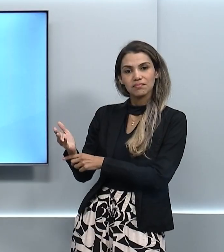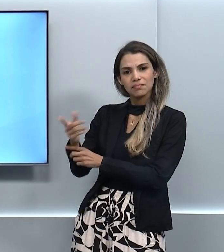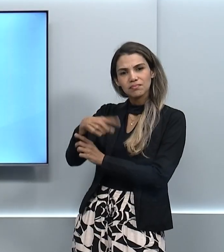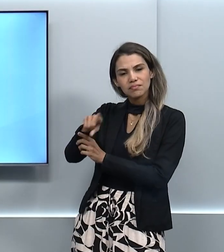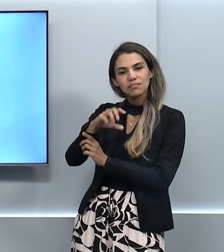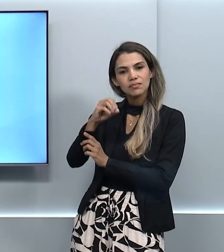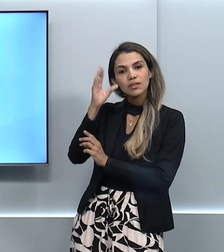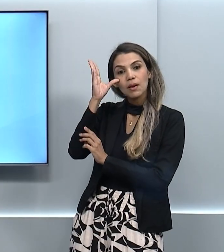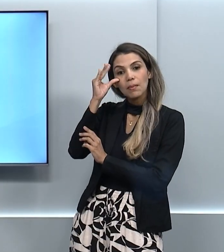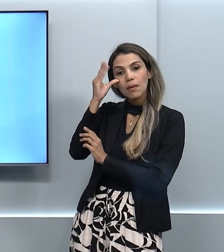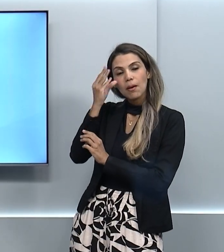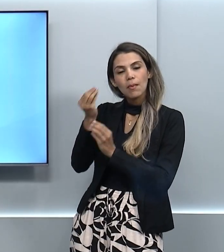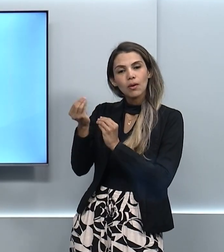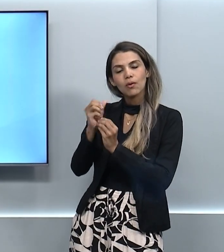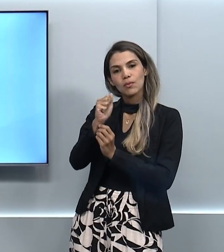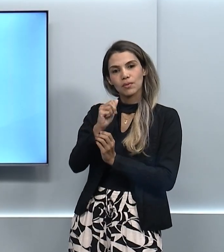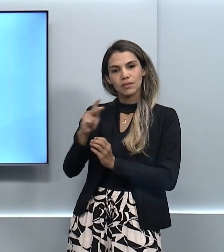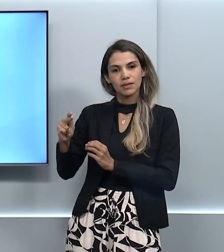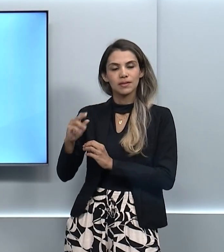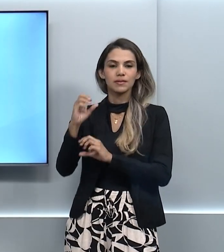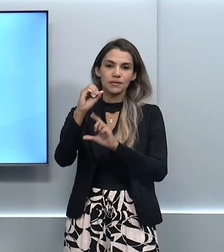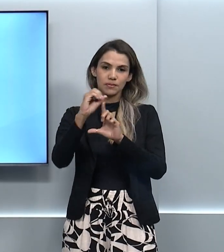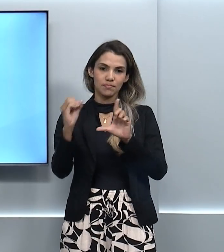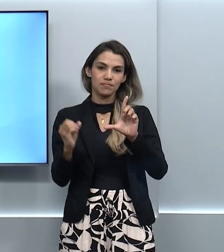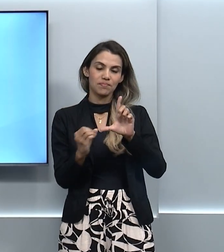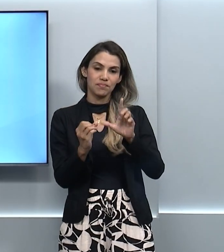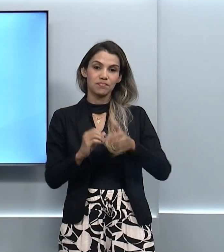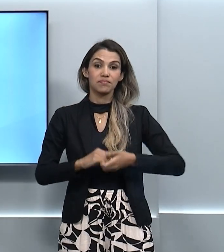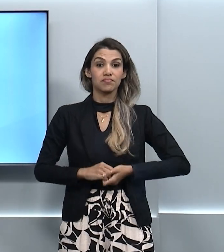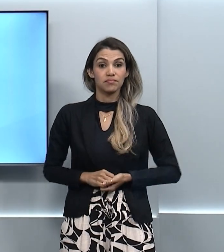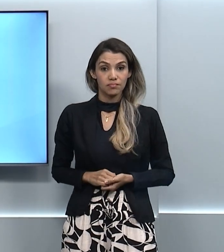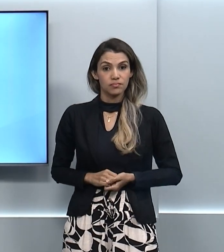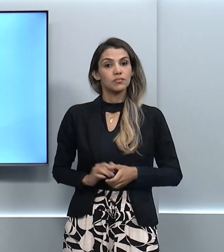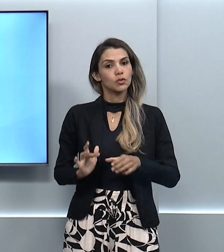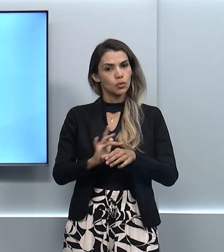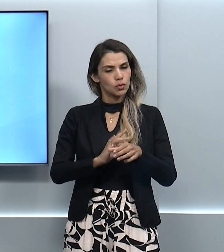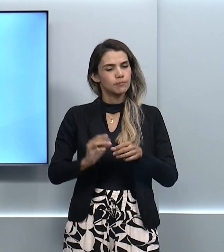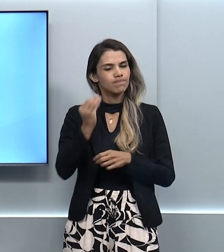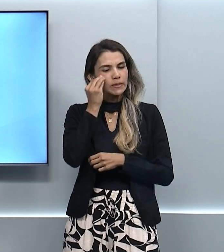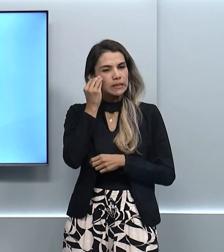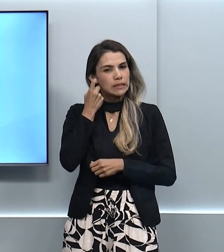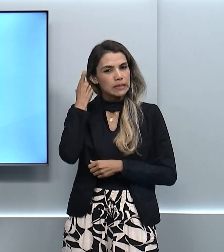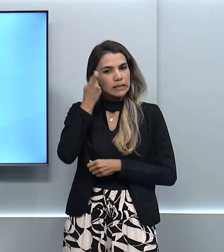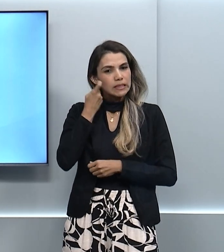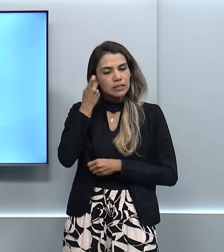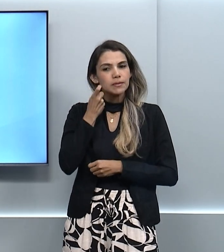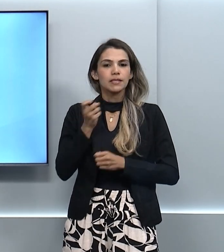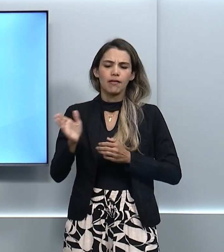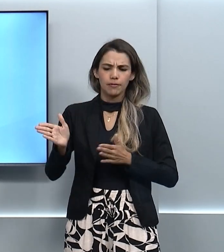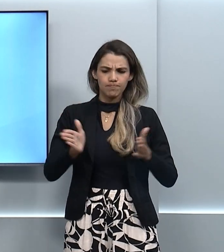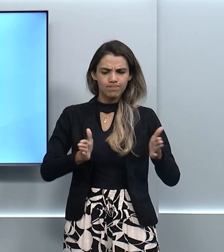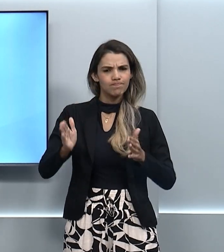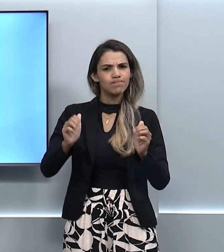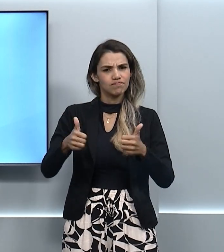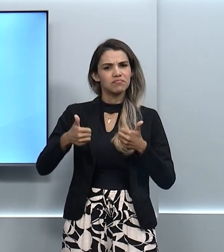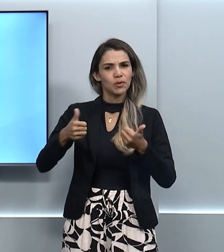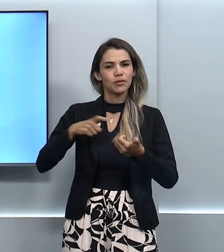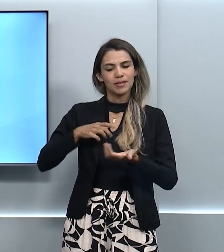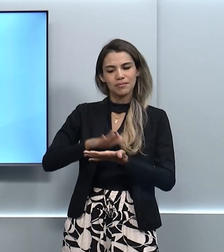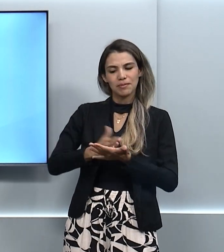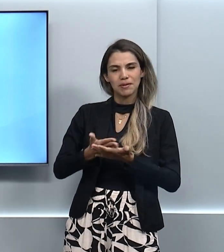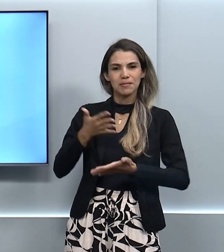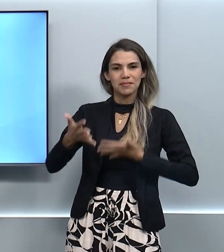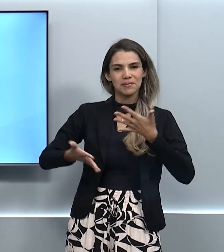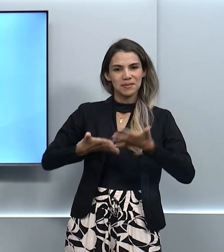pelo aplicativo da TV UFG. Bom, o Conexões tenta ser mais acessível e por isso temos interpretação